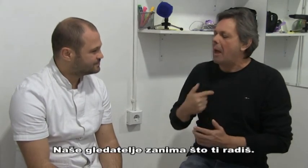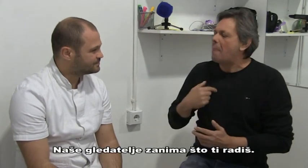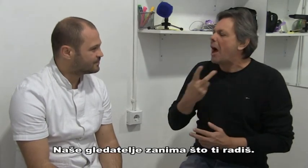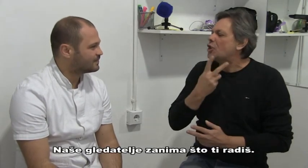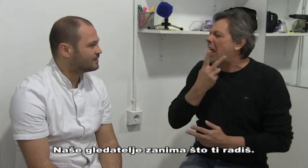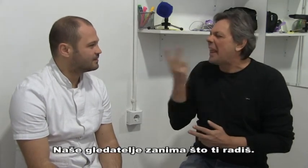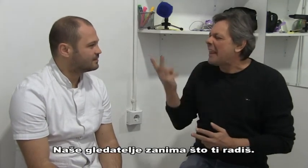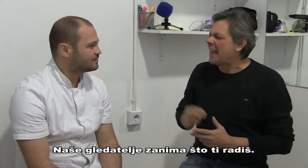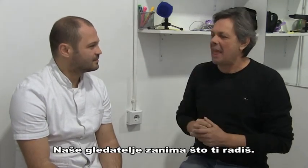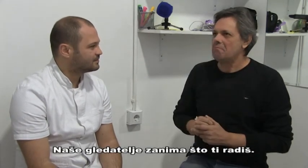Naše gledatelje